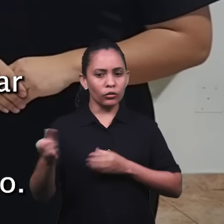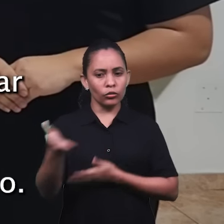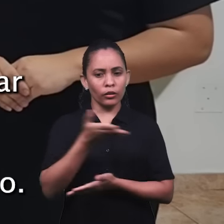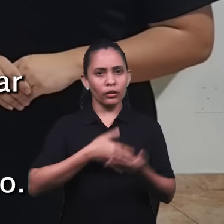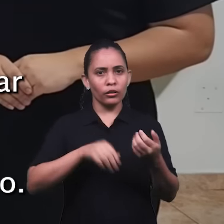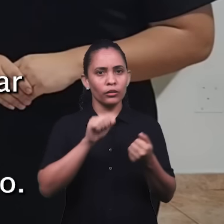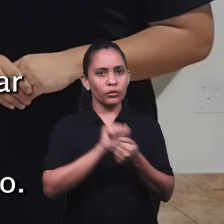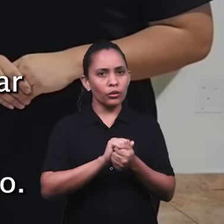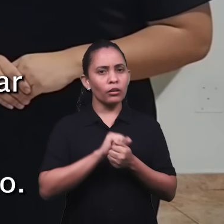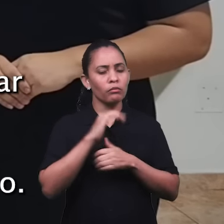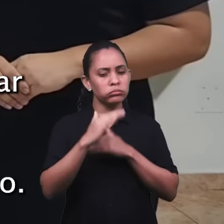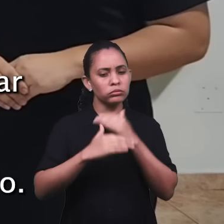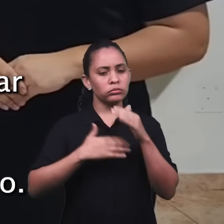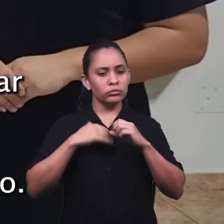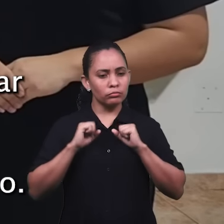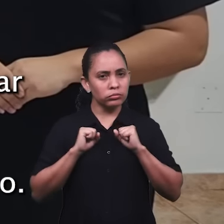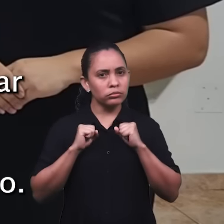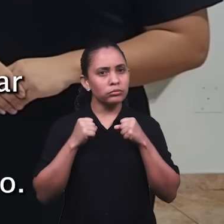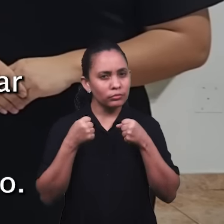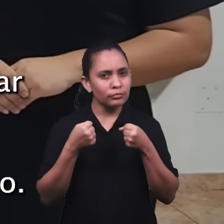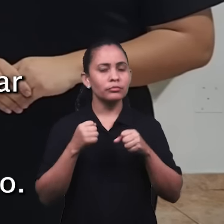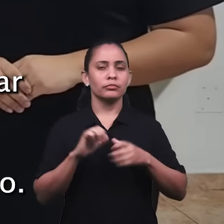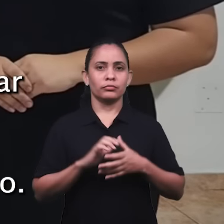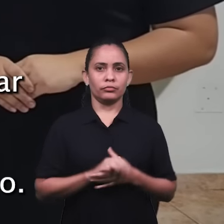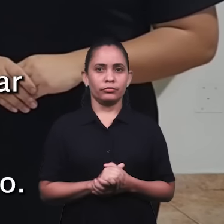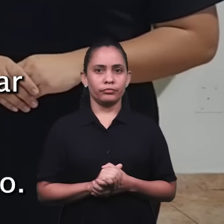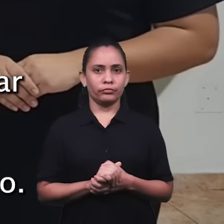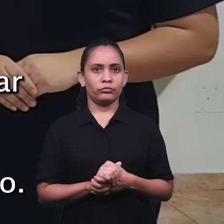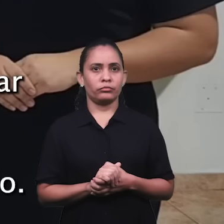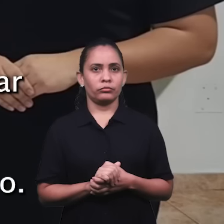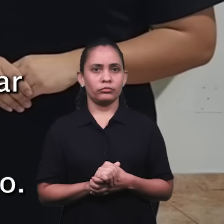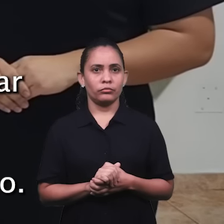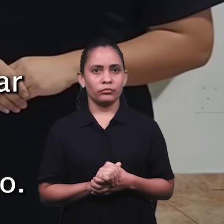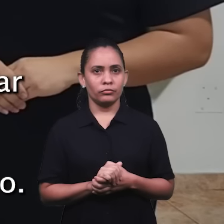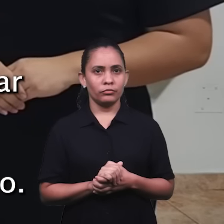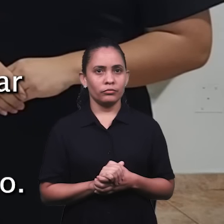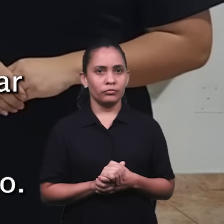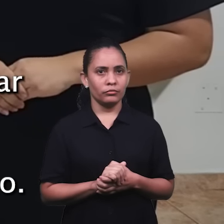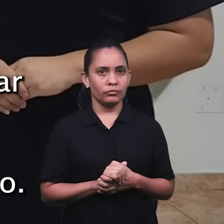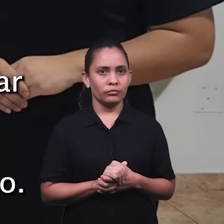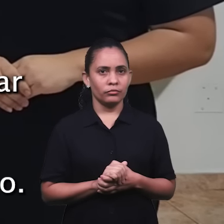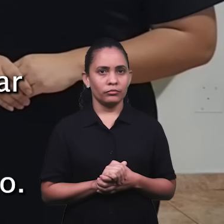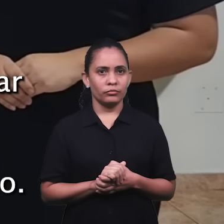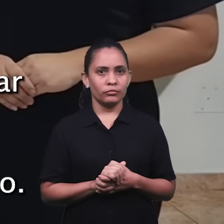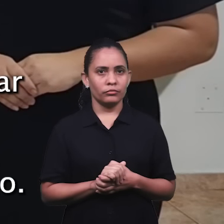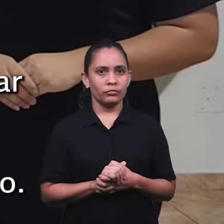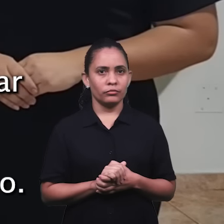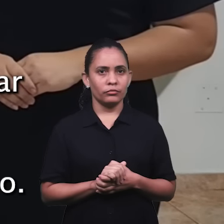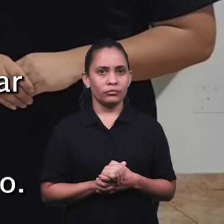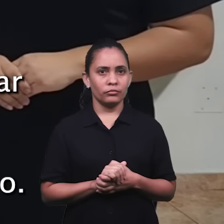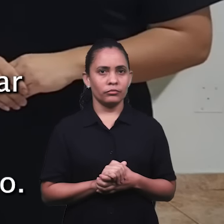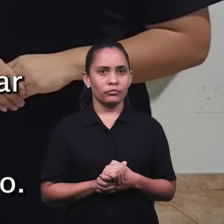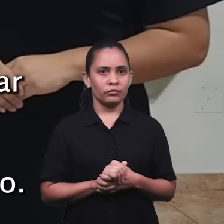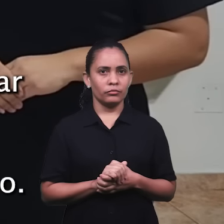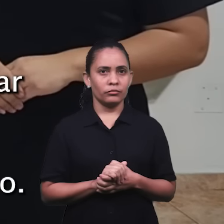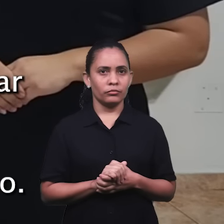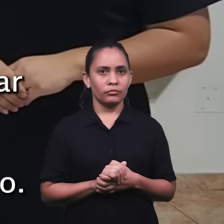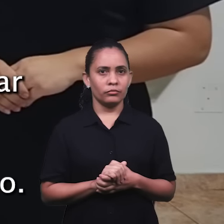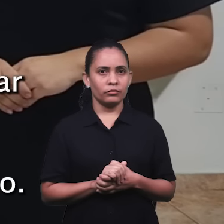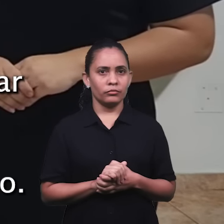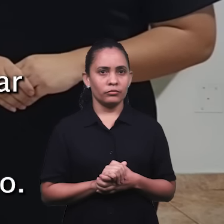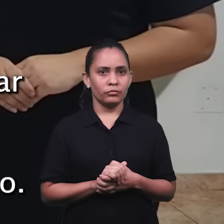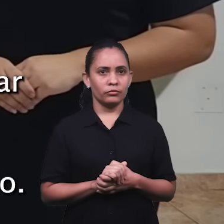que teníamos aquí atrás de la iglesia con algunos hermanos y de poco a poco,